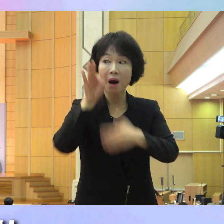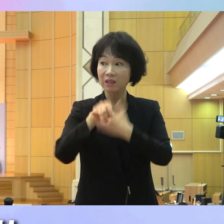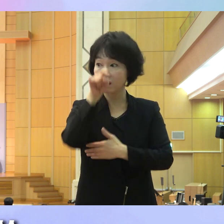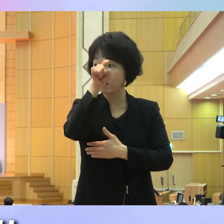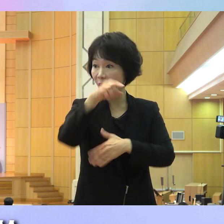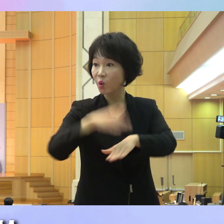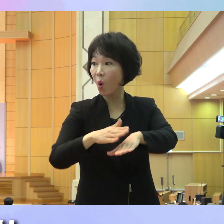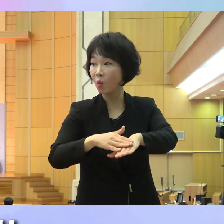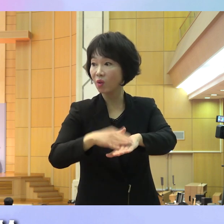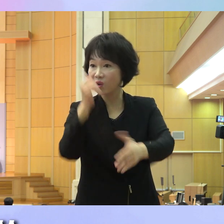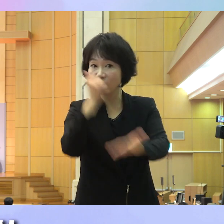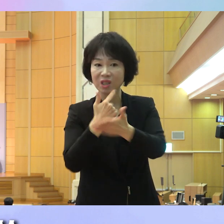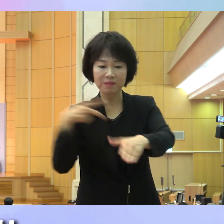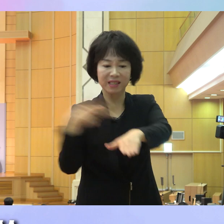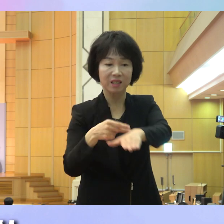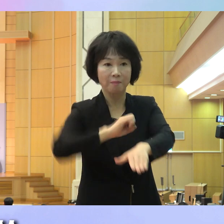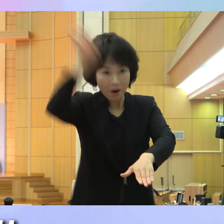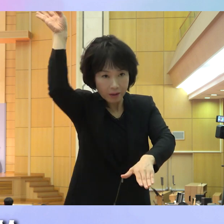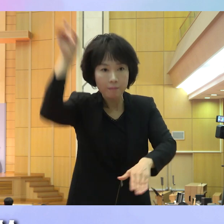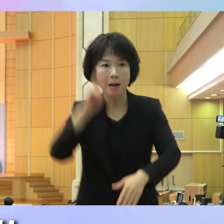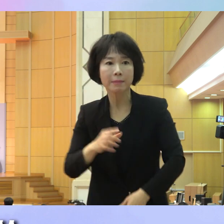참 이 손이라고 하는 것은